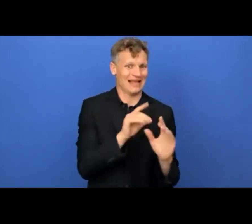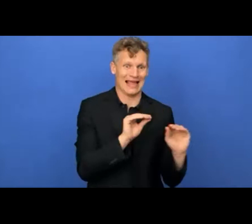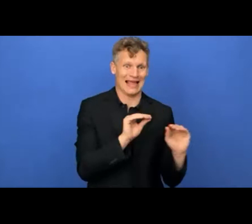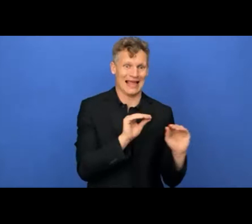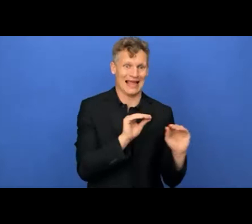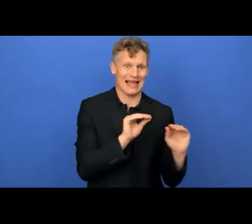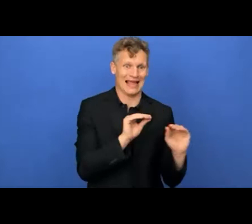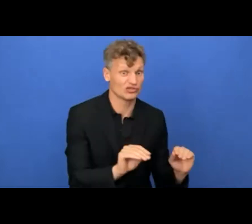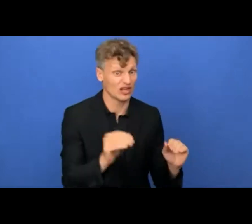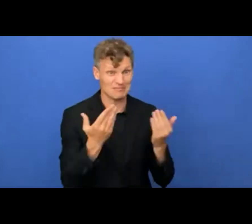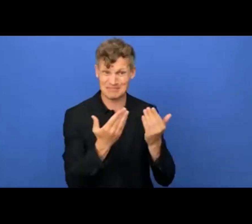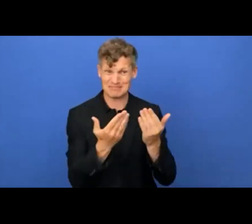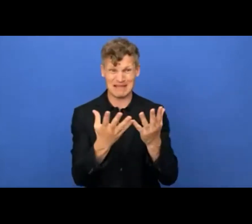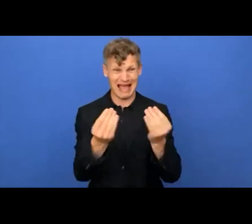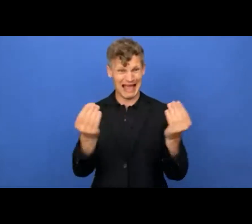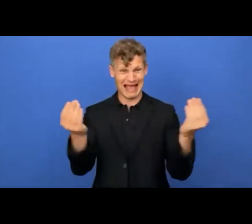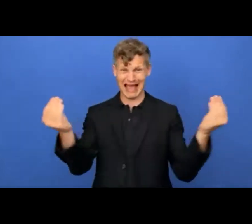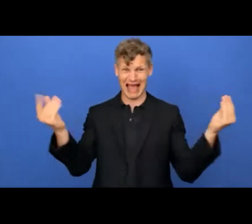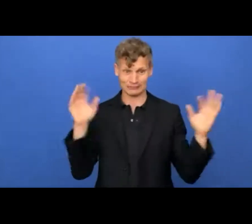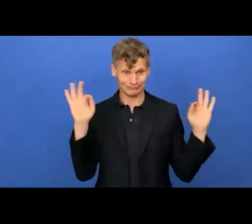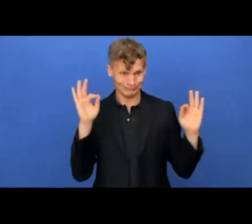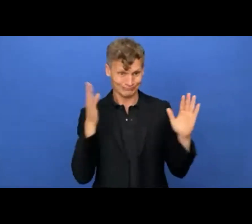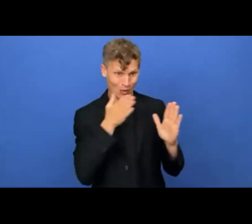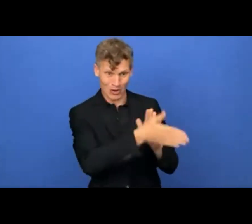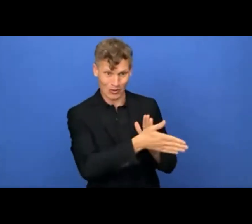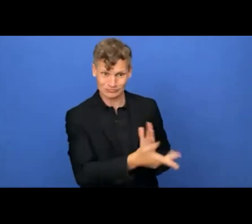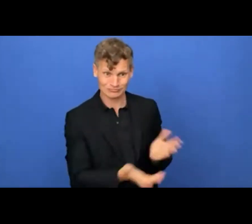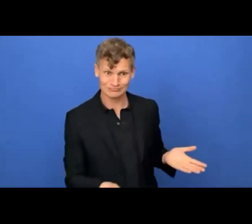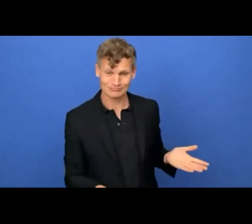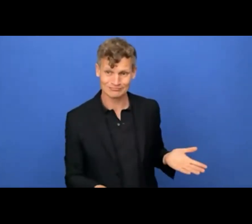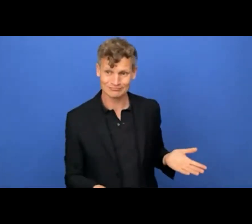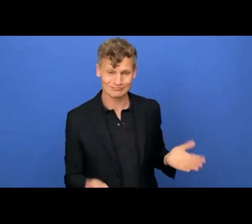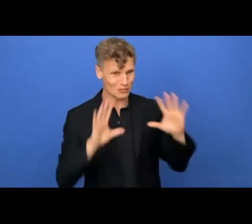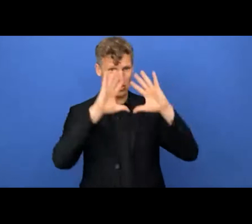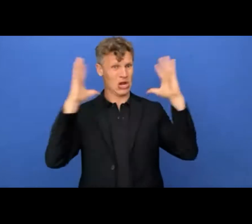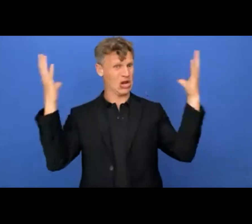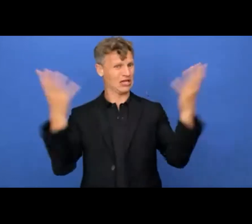réalité encore pour de nombreux, nombreux enfants à travers le monde.